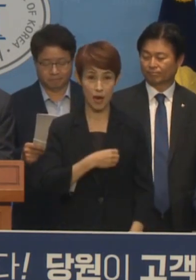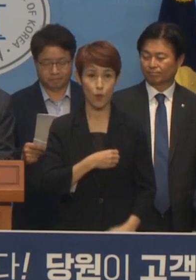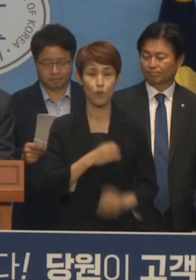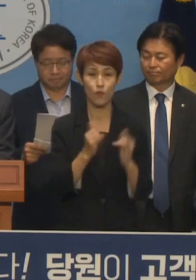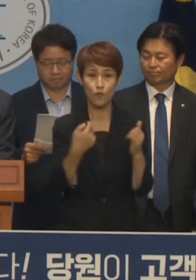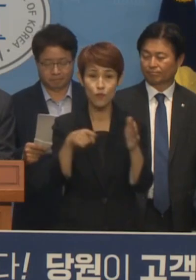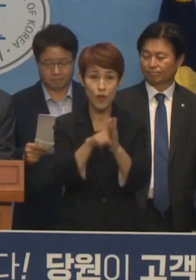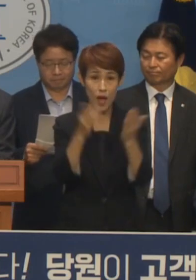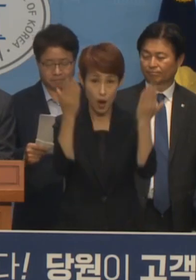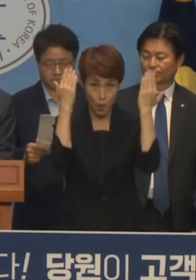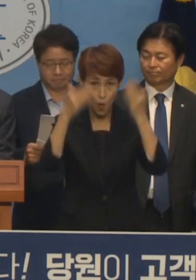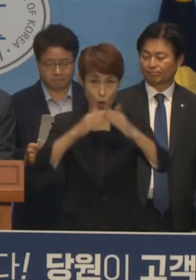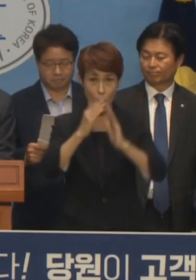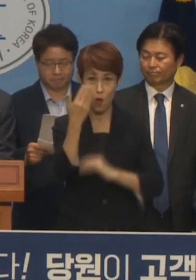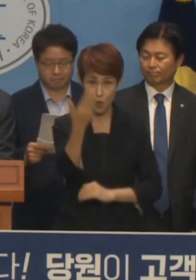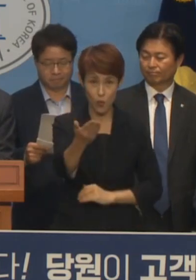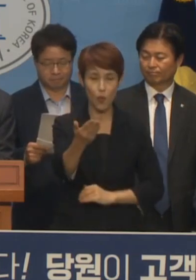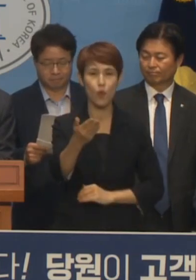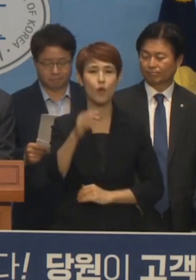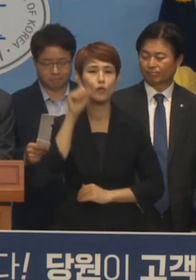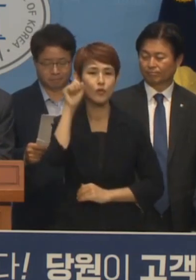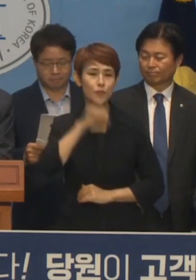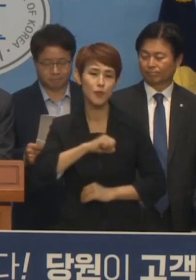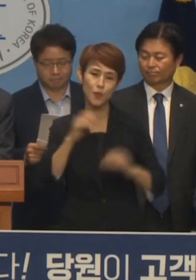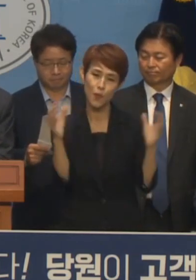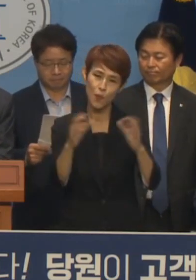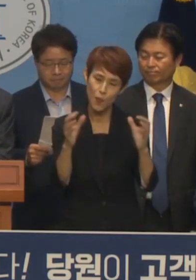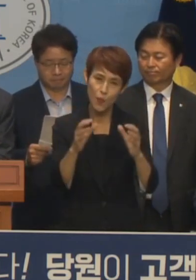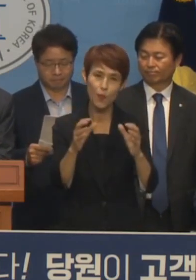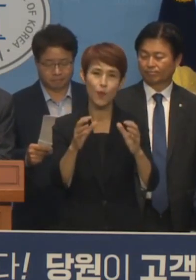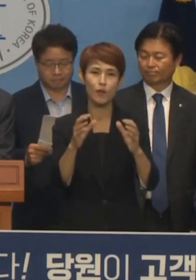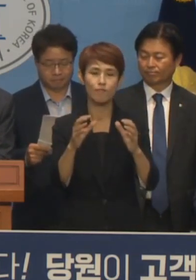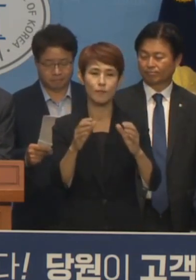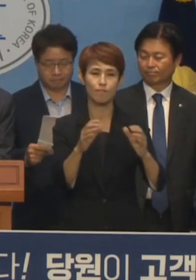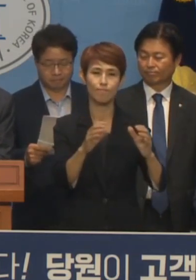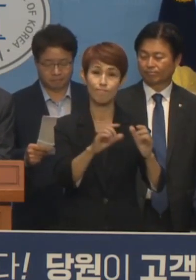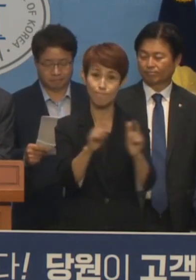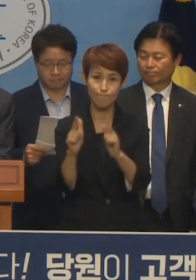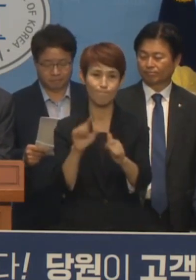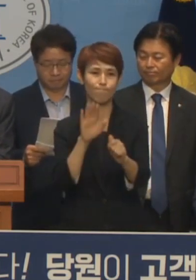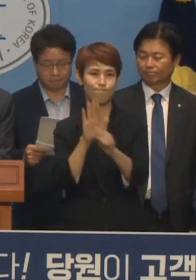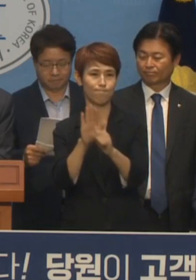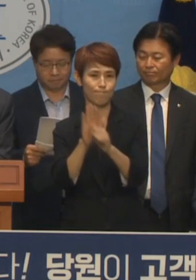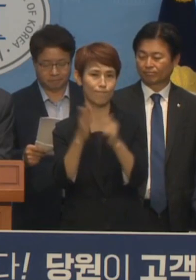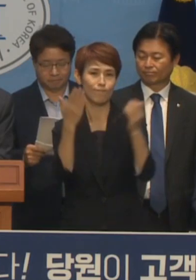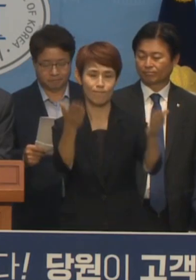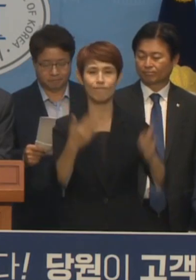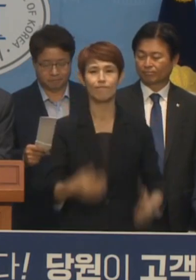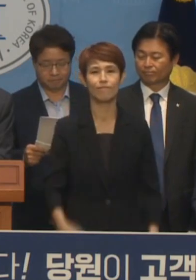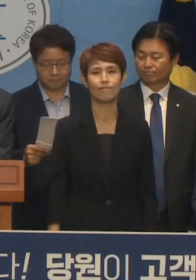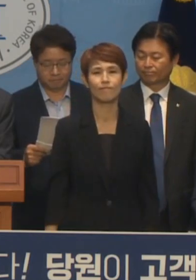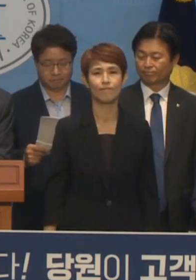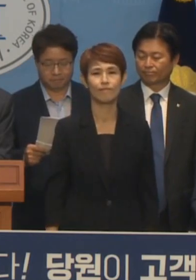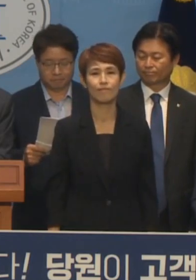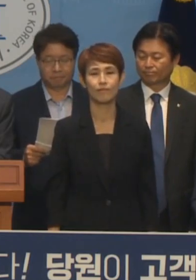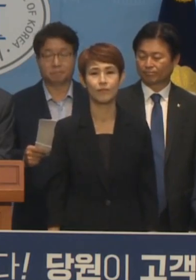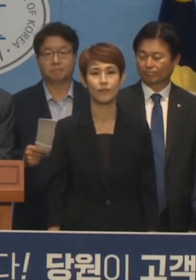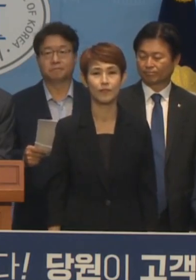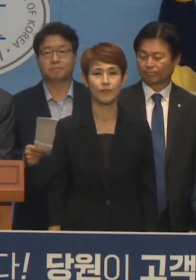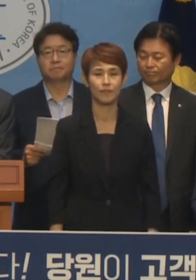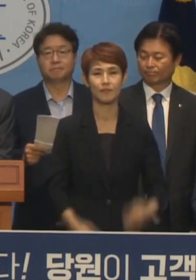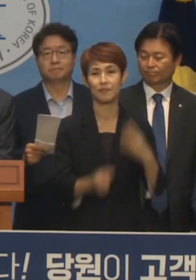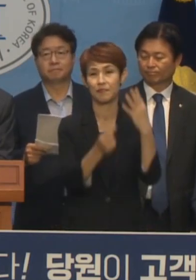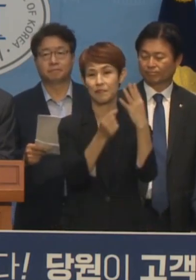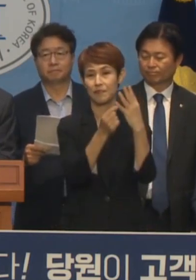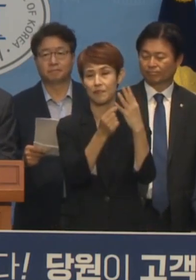개설하고 당원 취미 동호회, 직능 모임 등을 적극 지원하겠습니다.